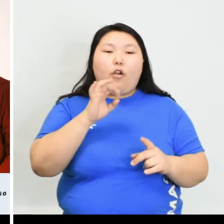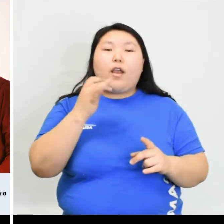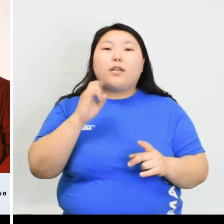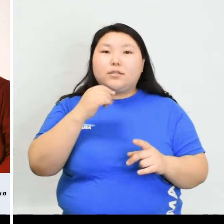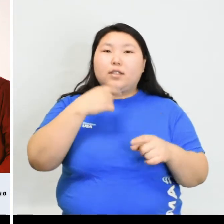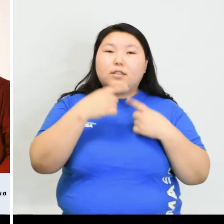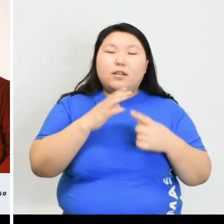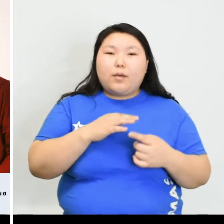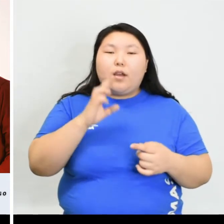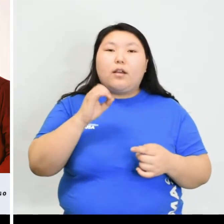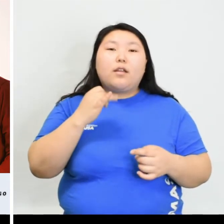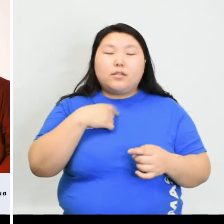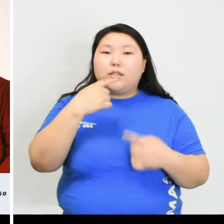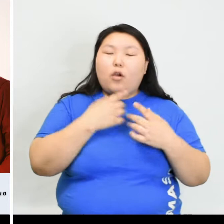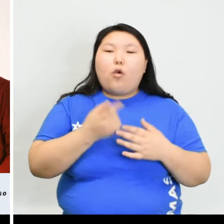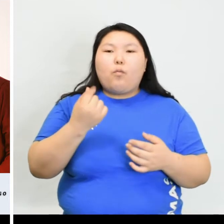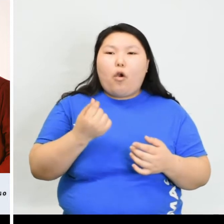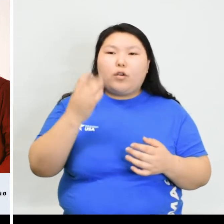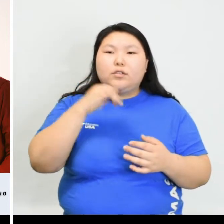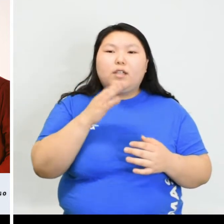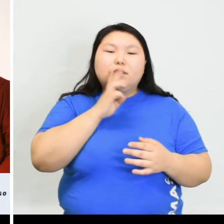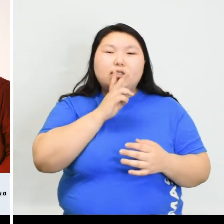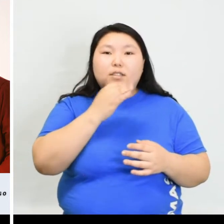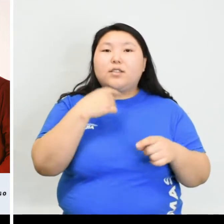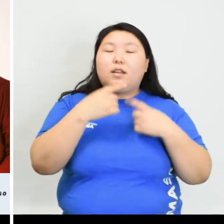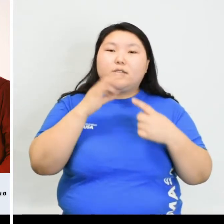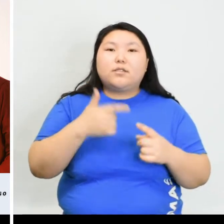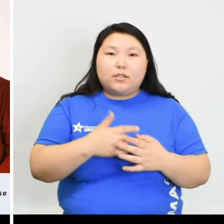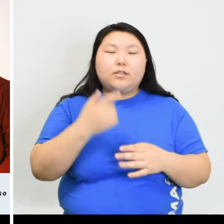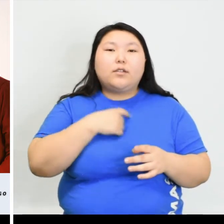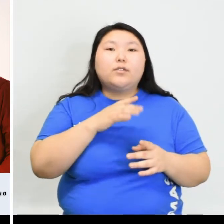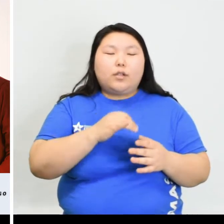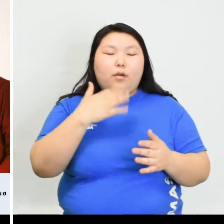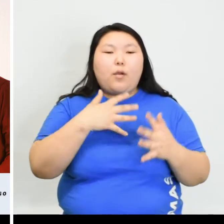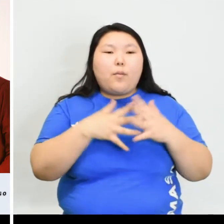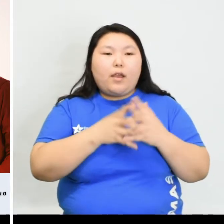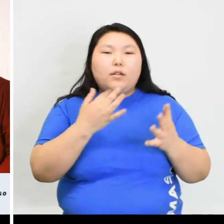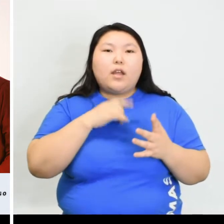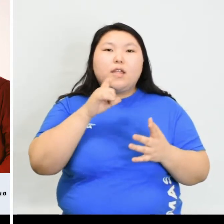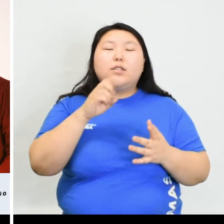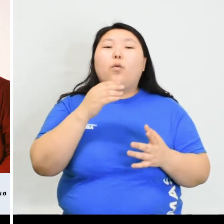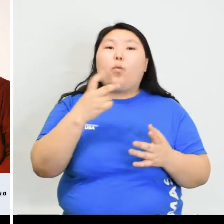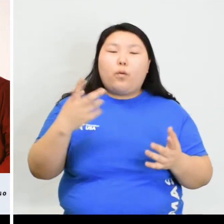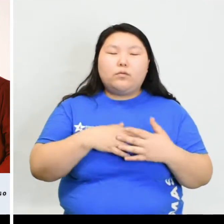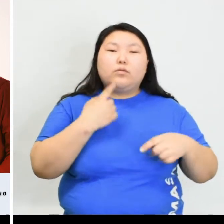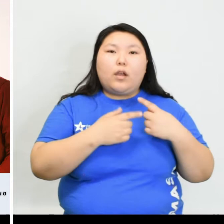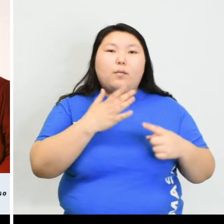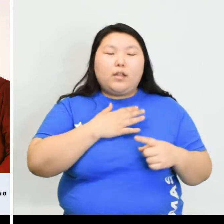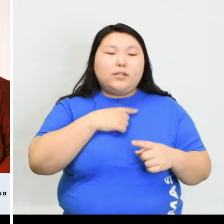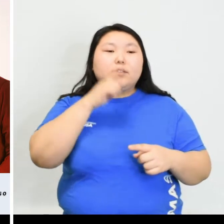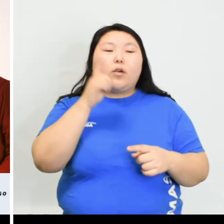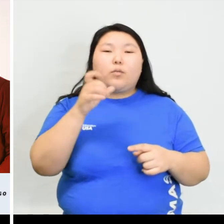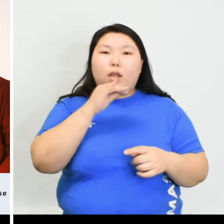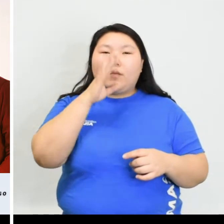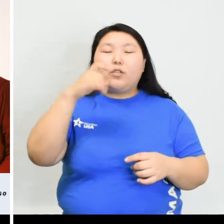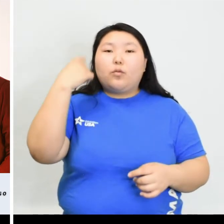Тэгээ карьер ярихтаа мөнгө төгрөг цалин малин гэж ярьдаг хамгийн нийгмийн түвшинд яаль байр эзлэх үү гэсэн талаас нь манай залуучууд ихэнхдээ